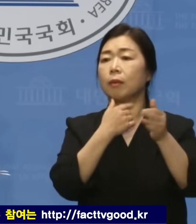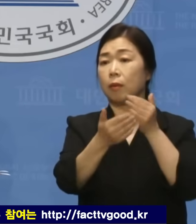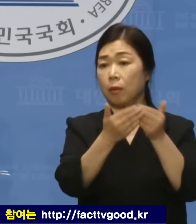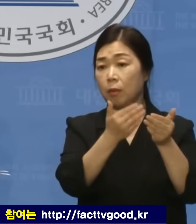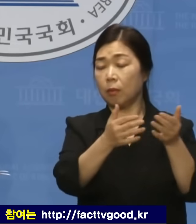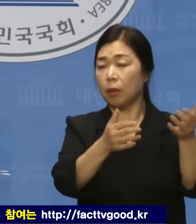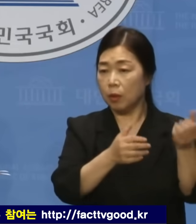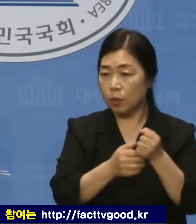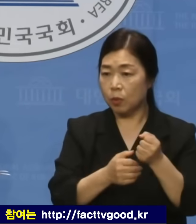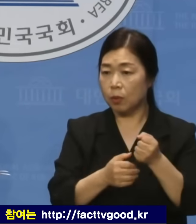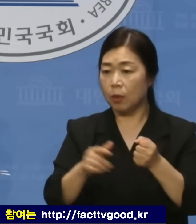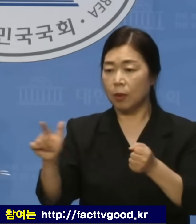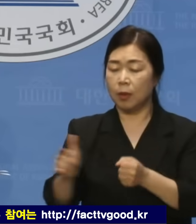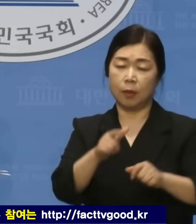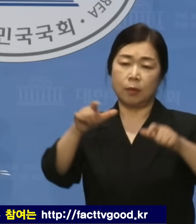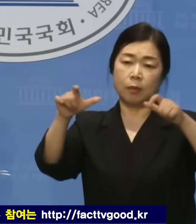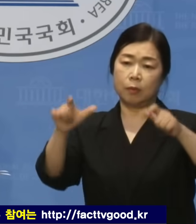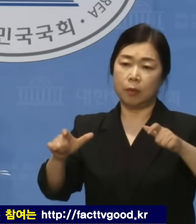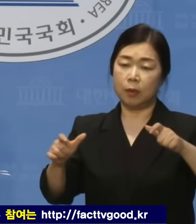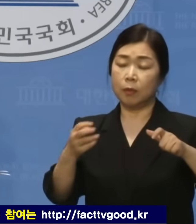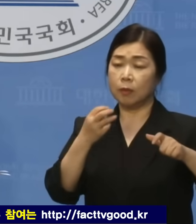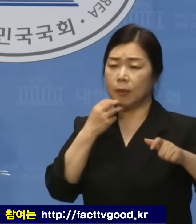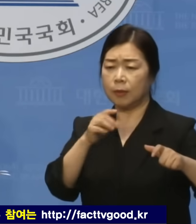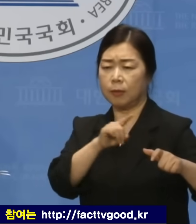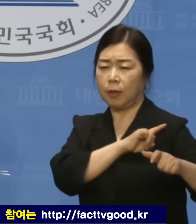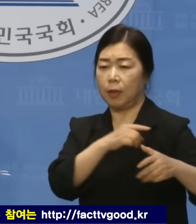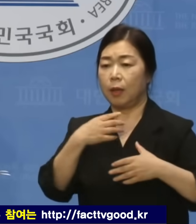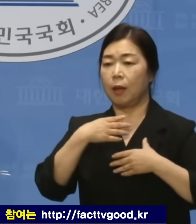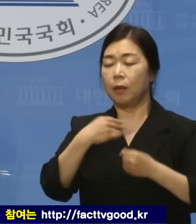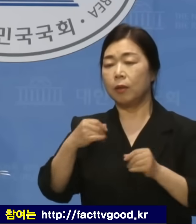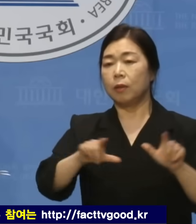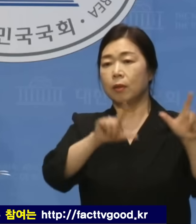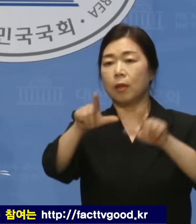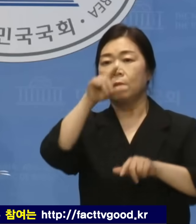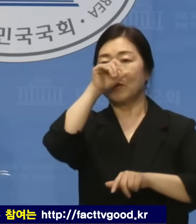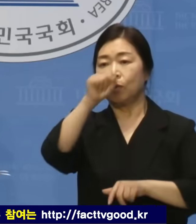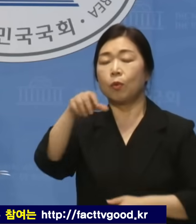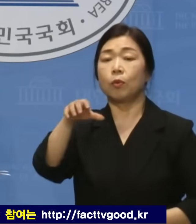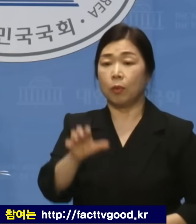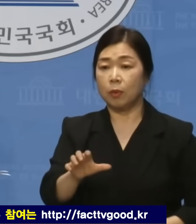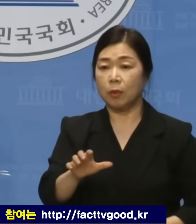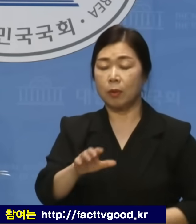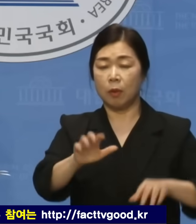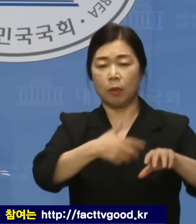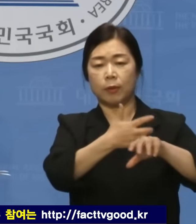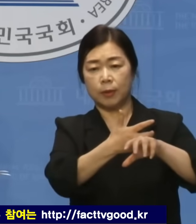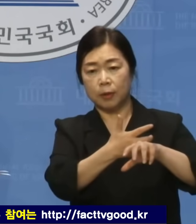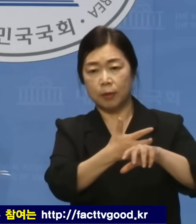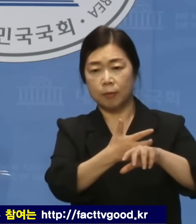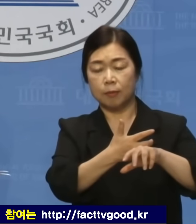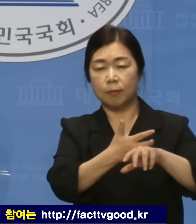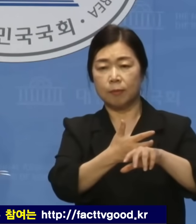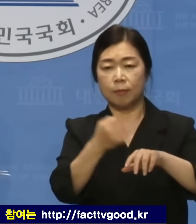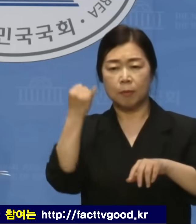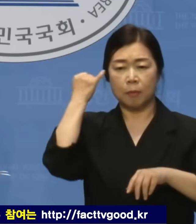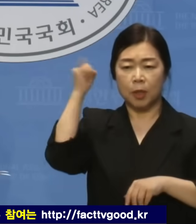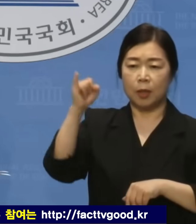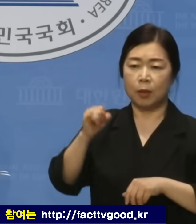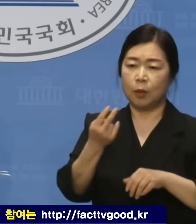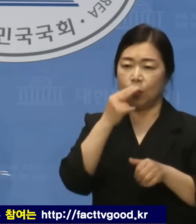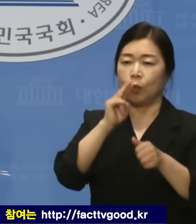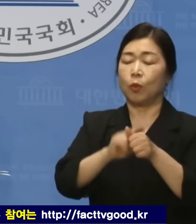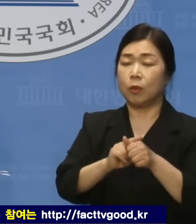경험으로 강서구를 서울에서 가장 안전하고 살기 좋은 도시, 혁신과 창의